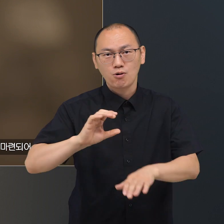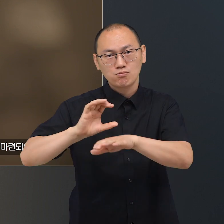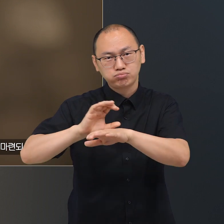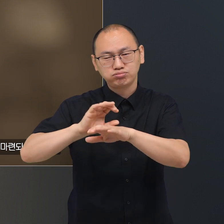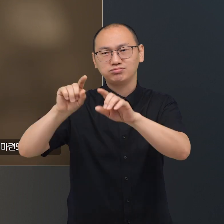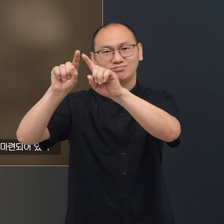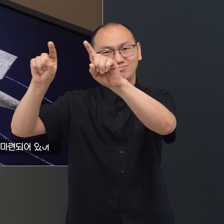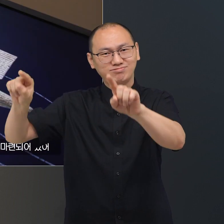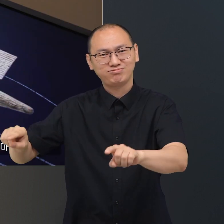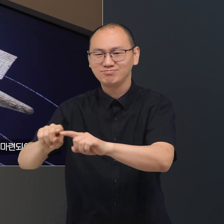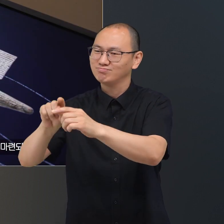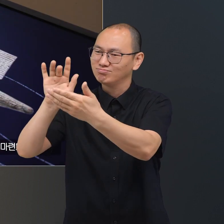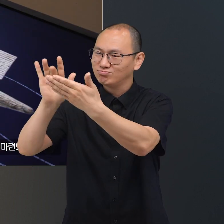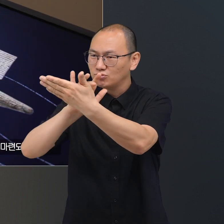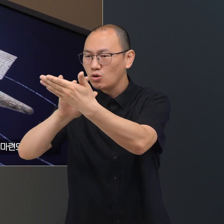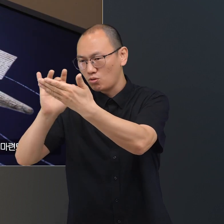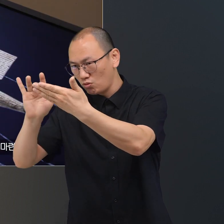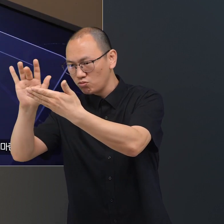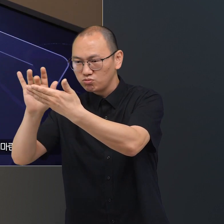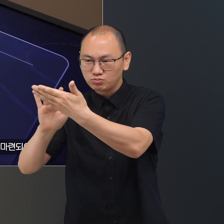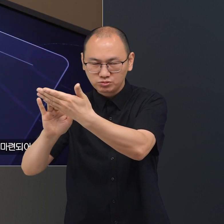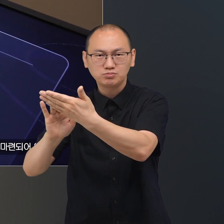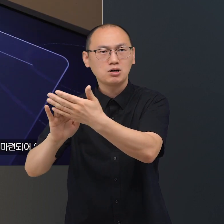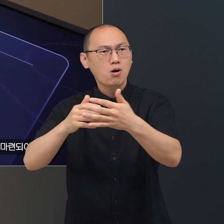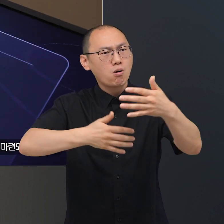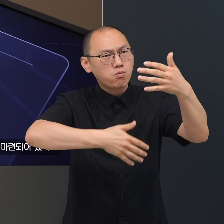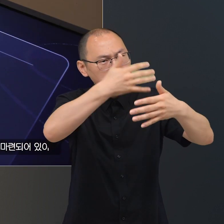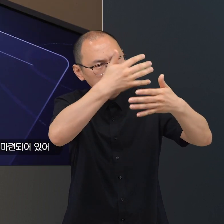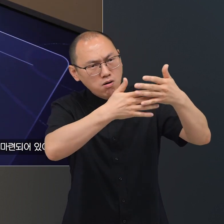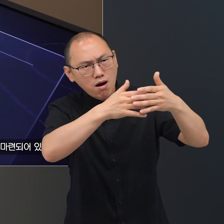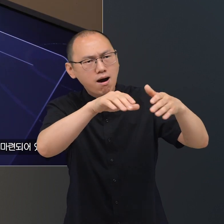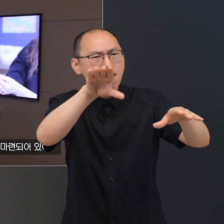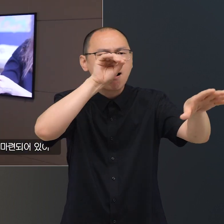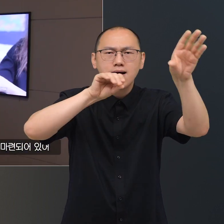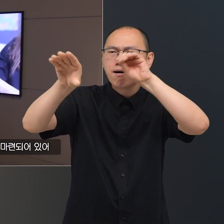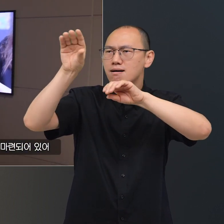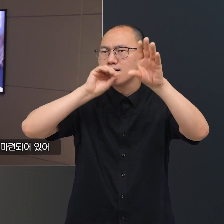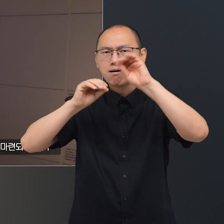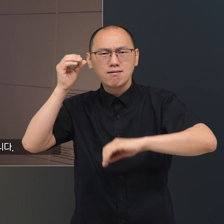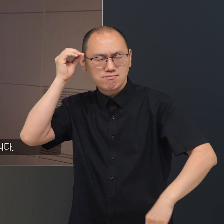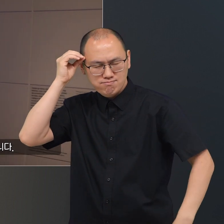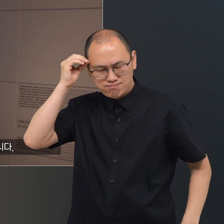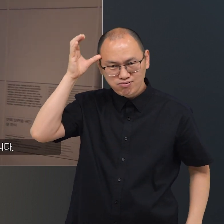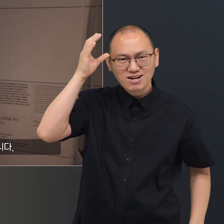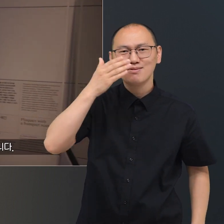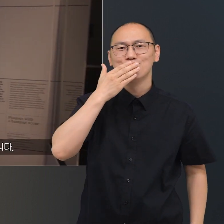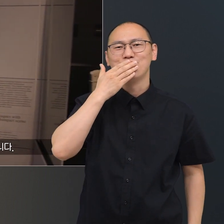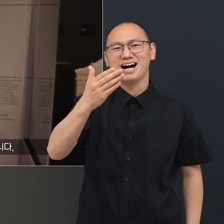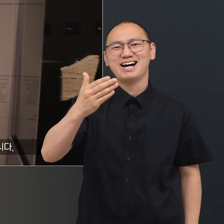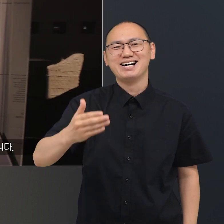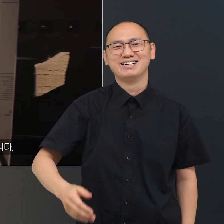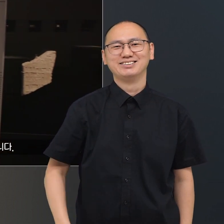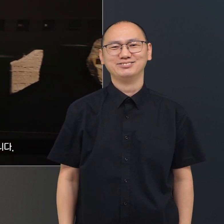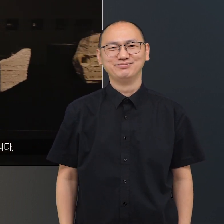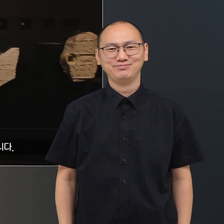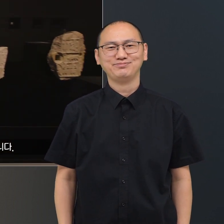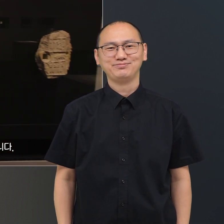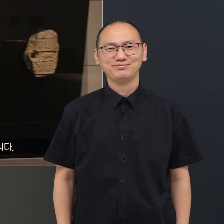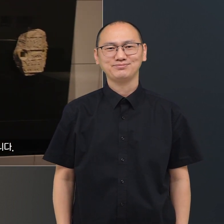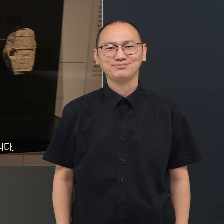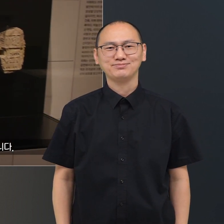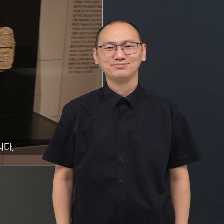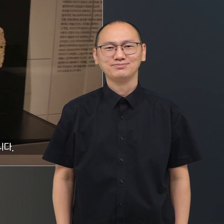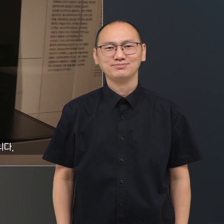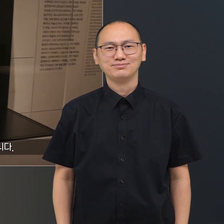상세하게 소개하는 키오스크와 영상 자료들이 마련되어 있어 그들의 문명을 보다 풍성하게